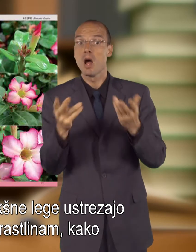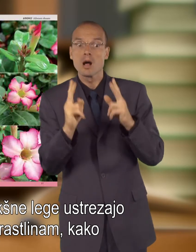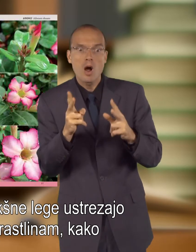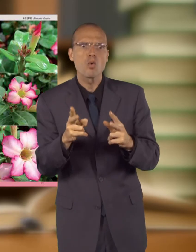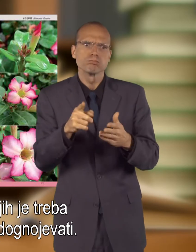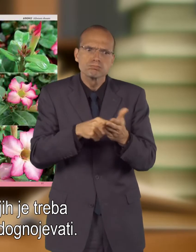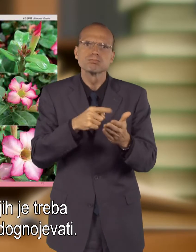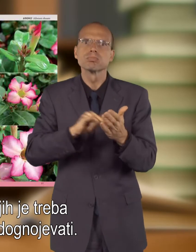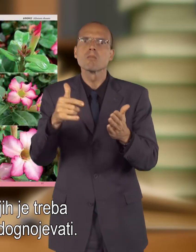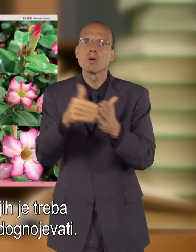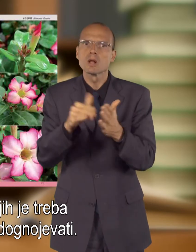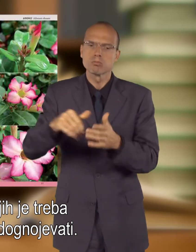dognojevati.